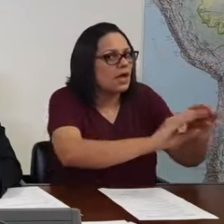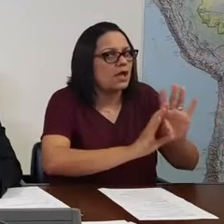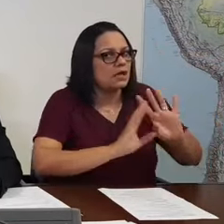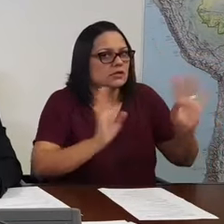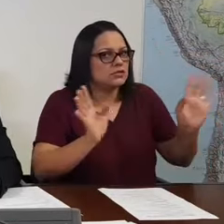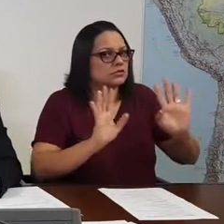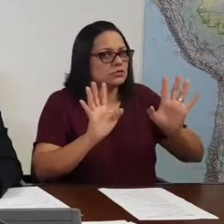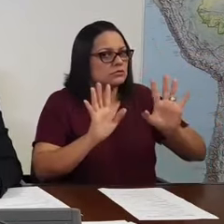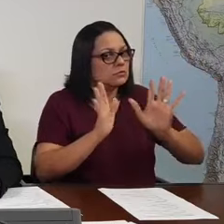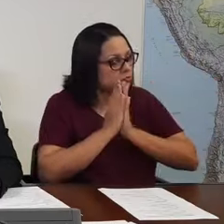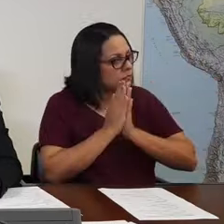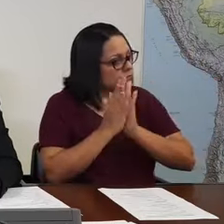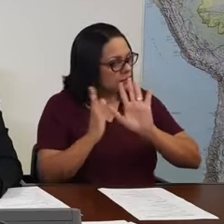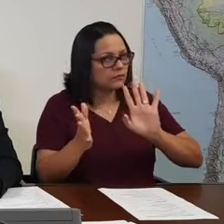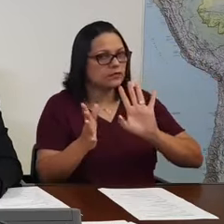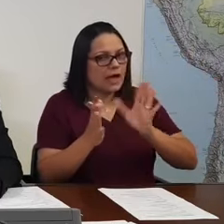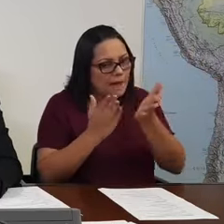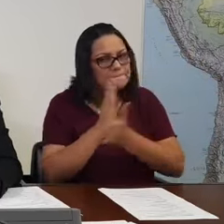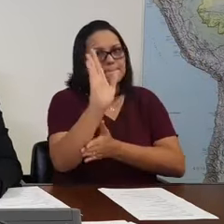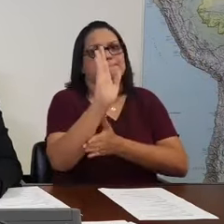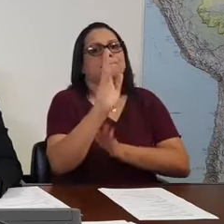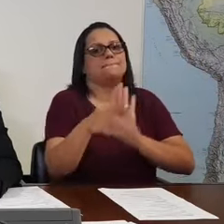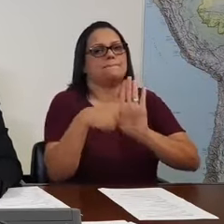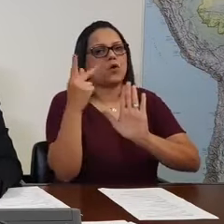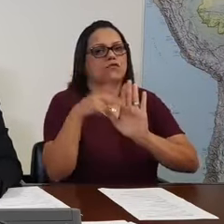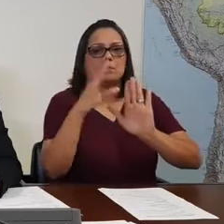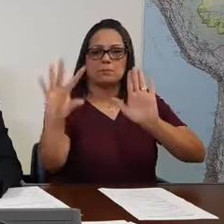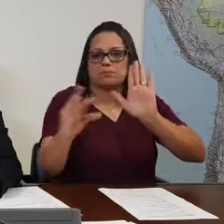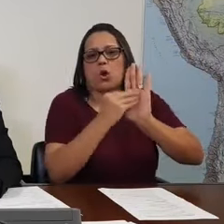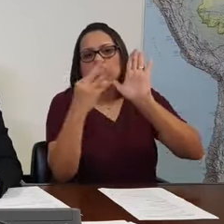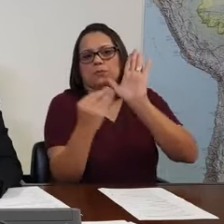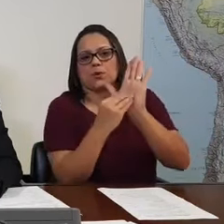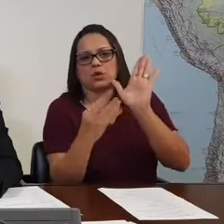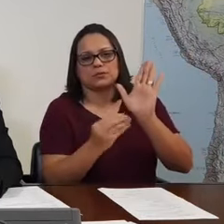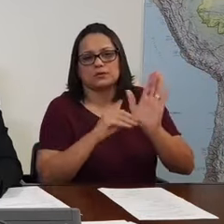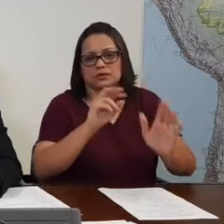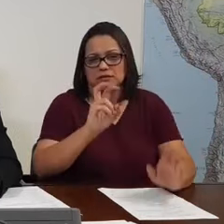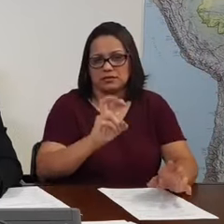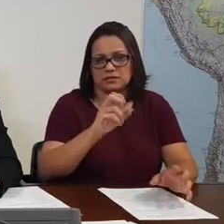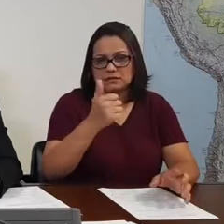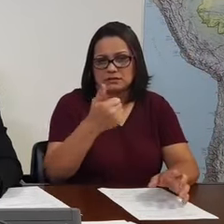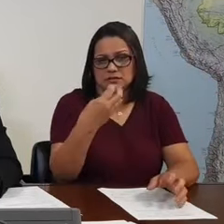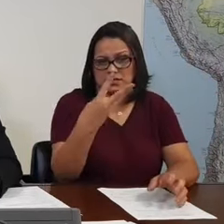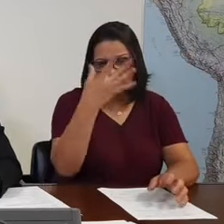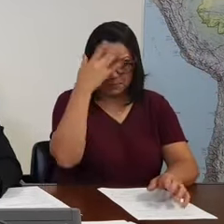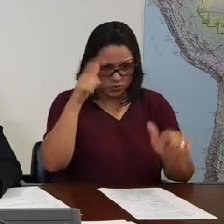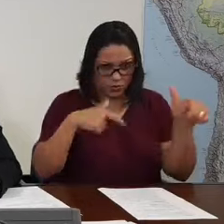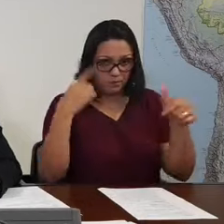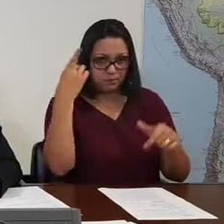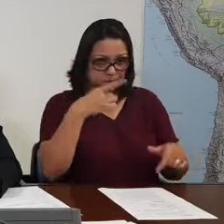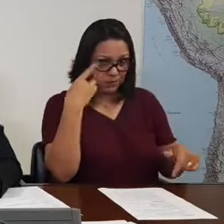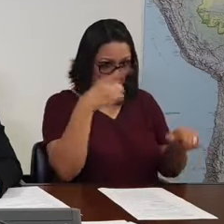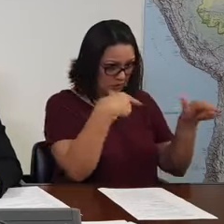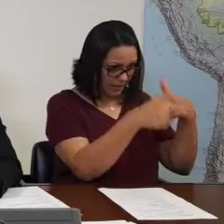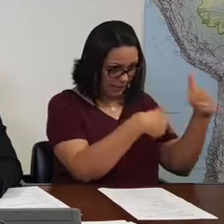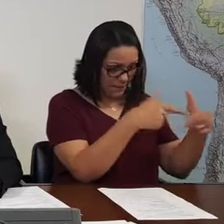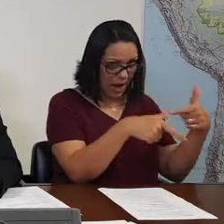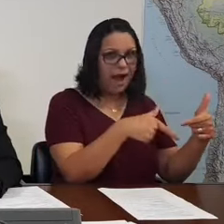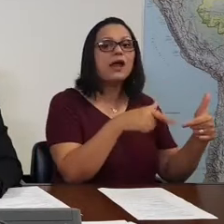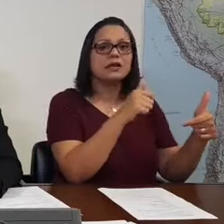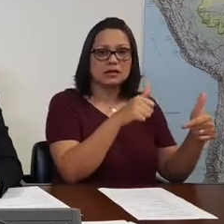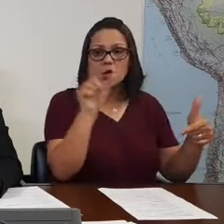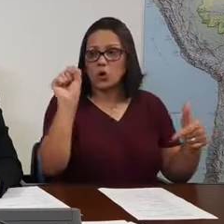pelo contrário, né? Aprove o nosso projeto e até inclua mais coisas, que 513... pessoas na Câmara e 81 no Senado tem uma